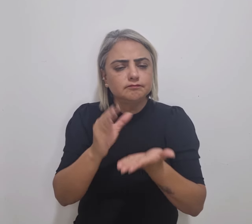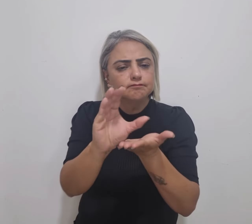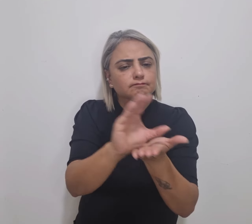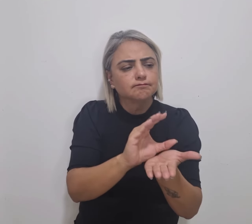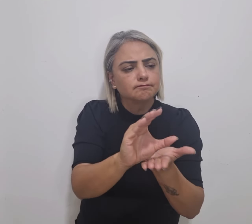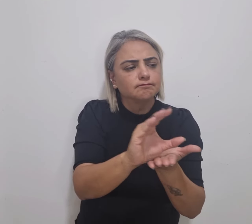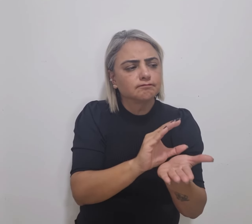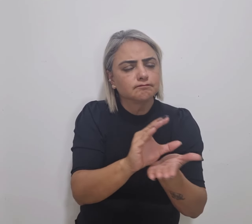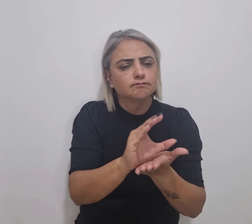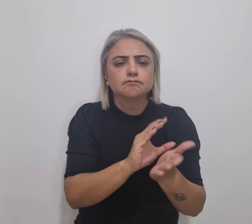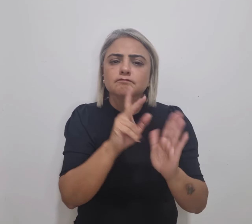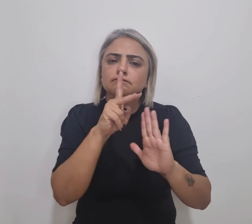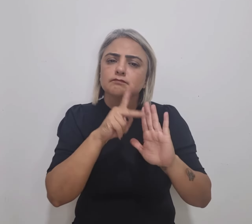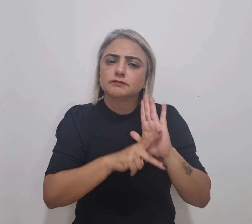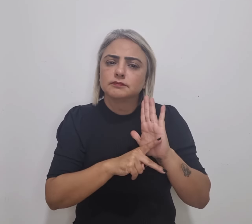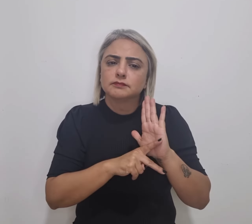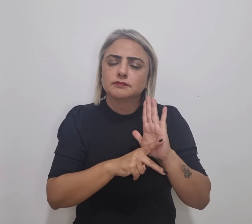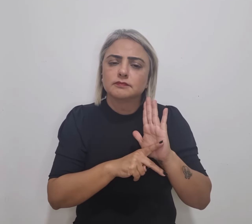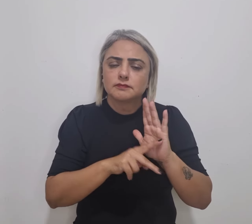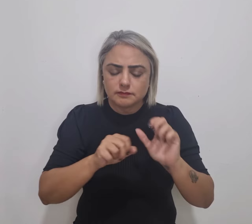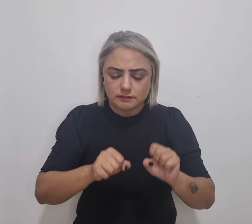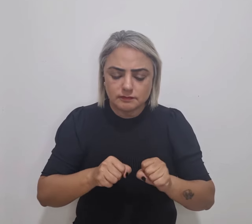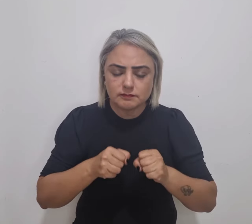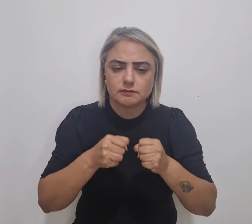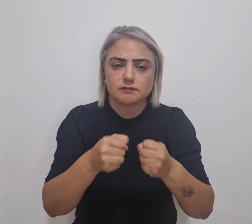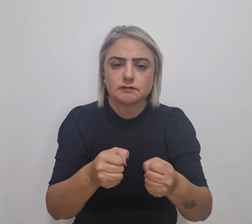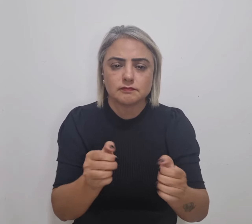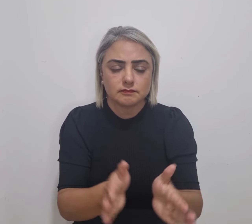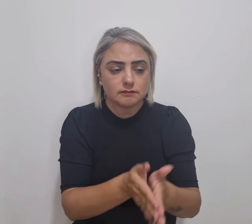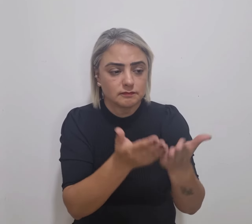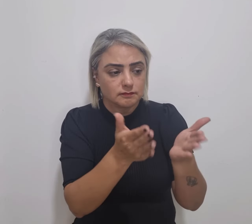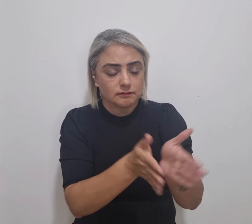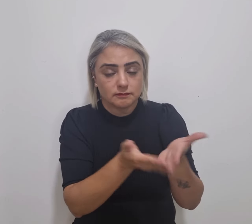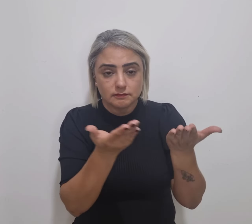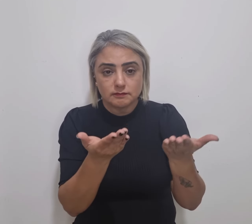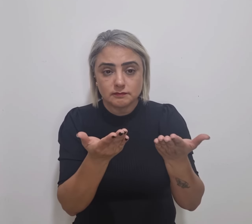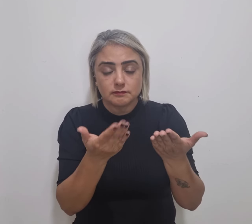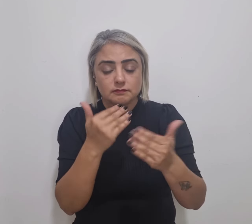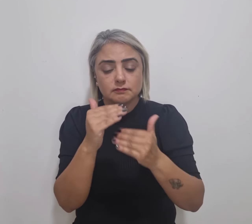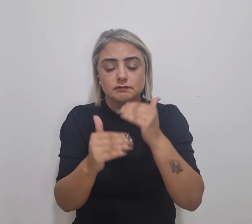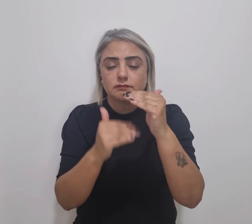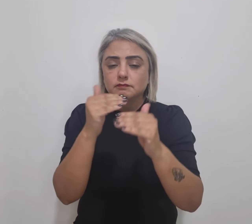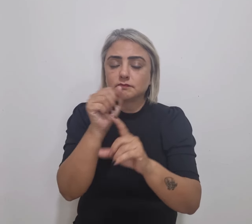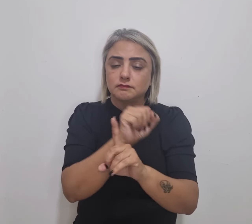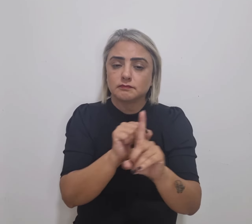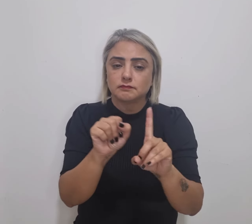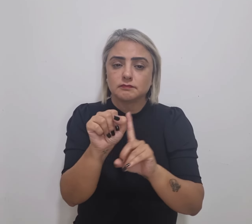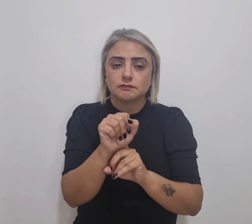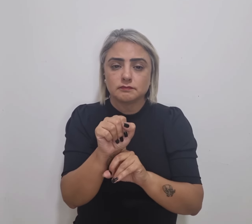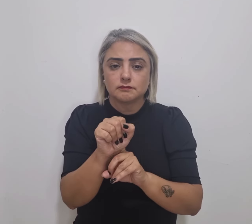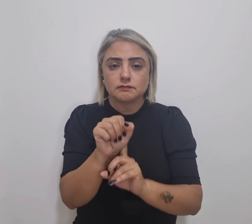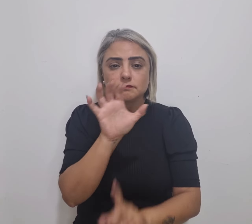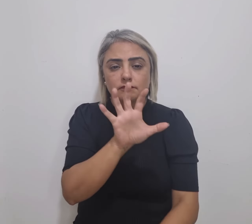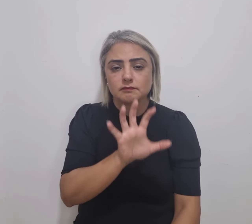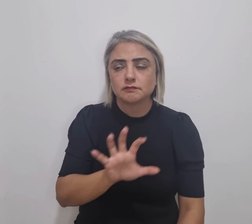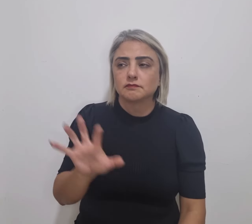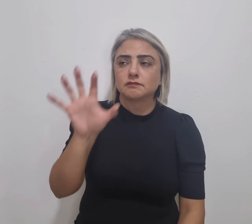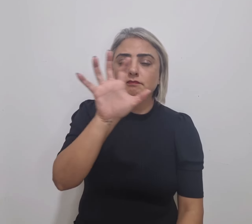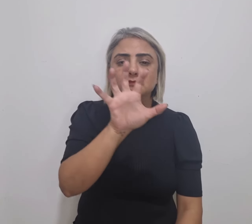para projetos de combate à pobreza e desenvolvimento social e regional.